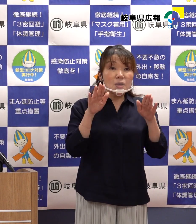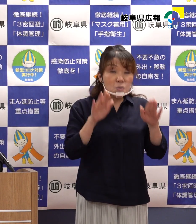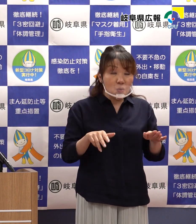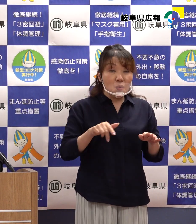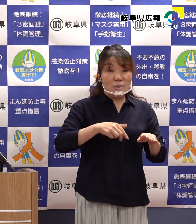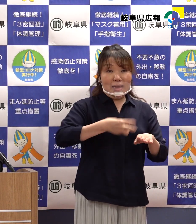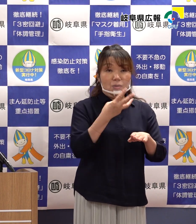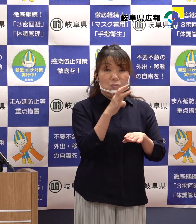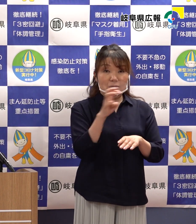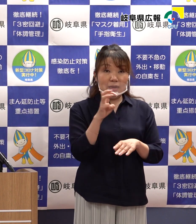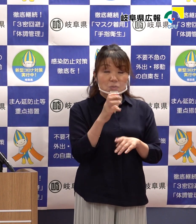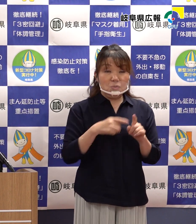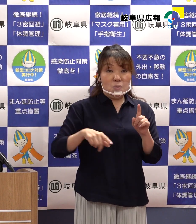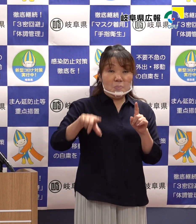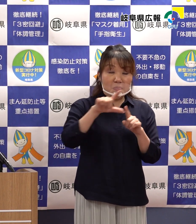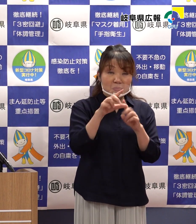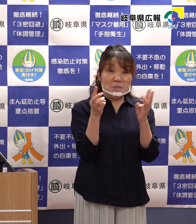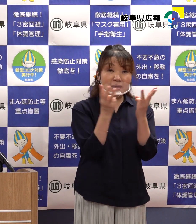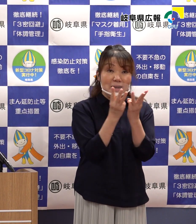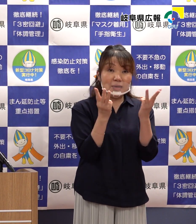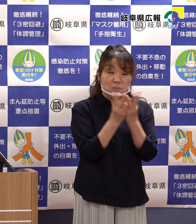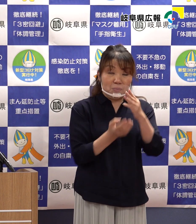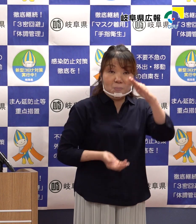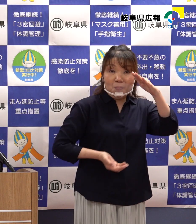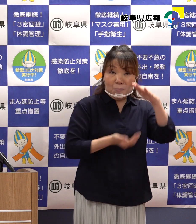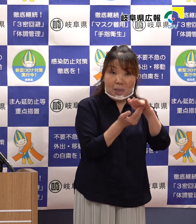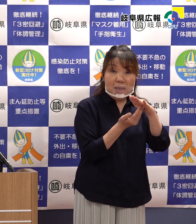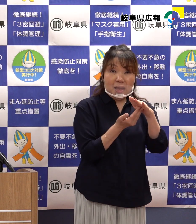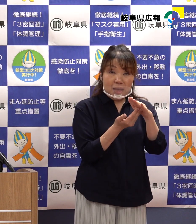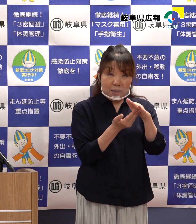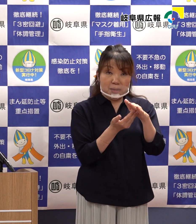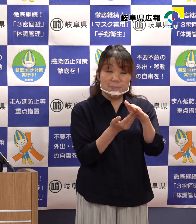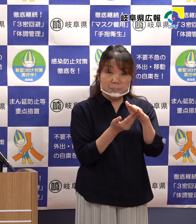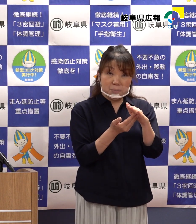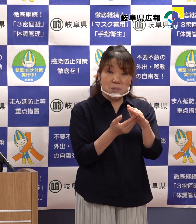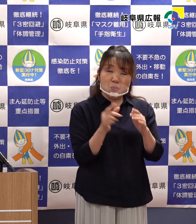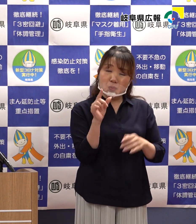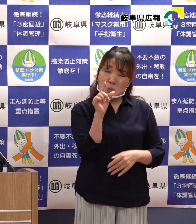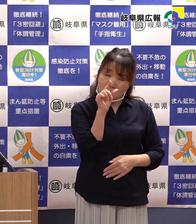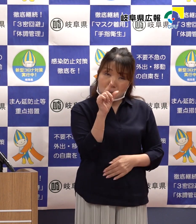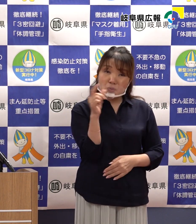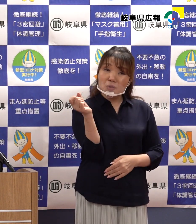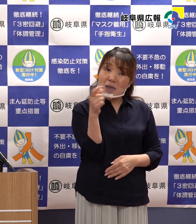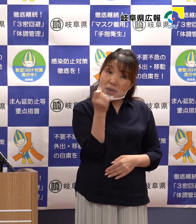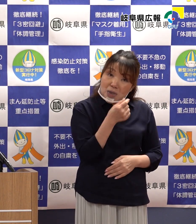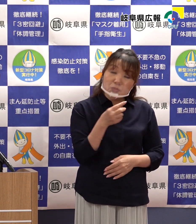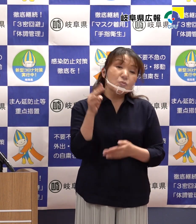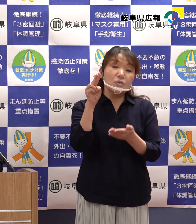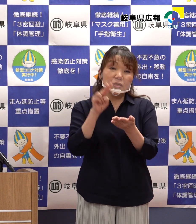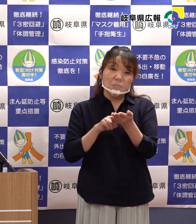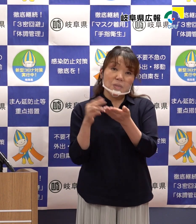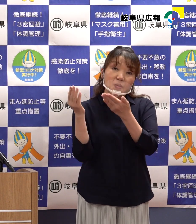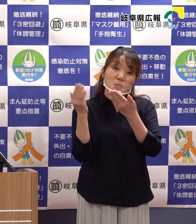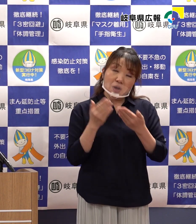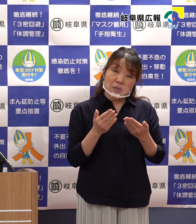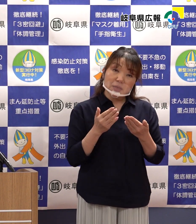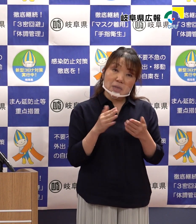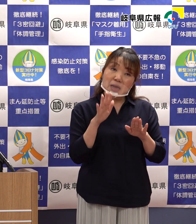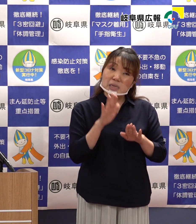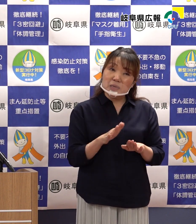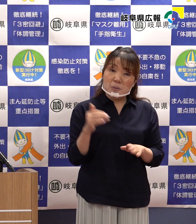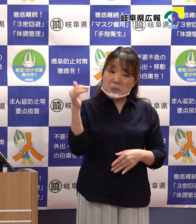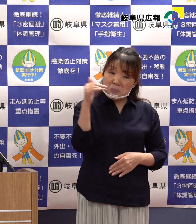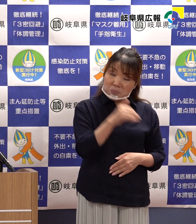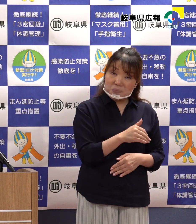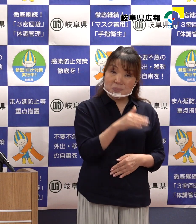と、猛幅に過去最大更新してますが、もう少し早く国が指定してくれたら、ちょっとここまでの状態に至